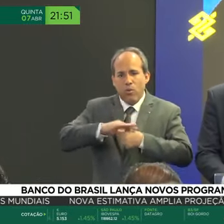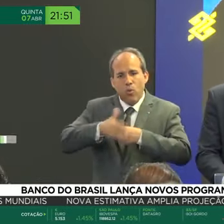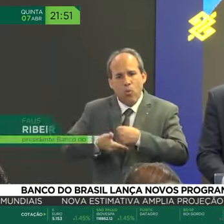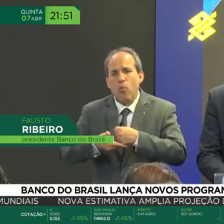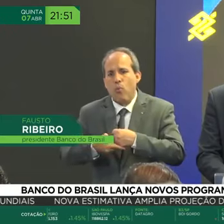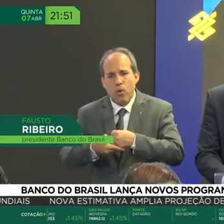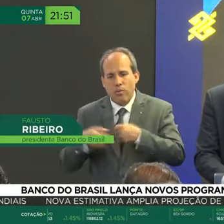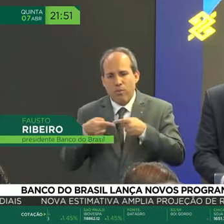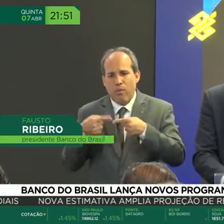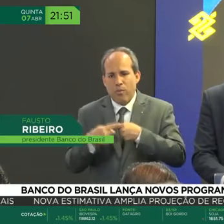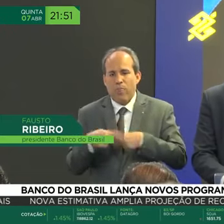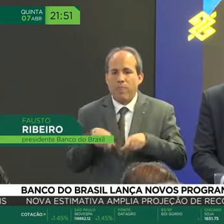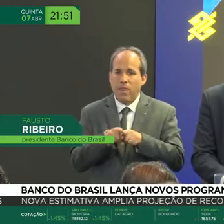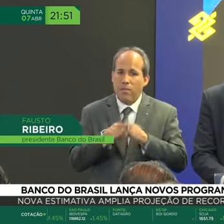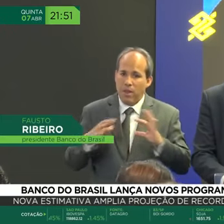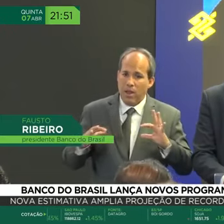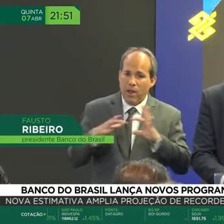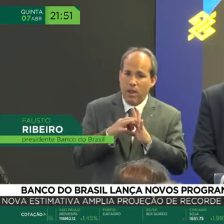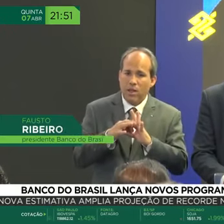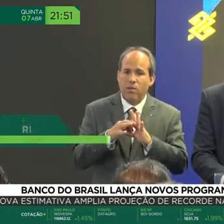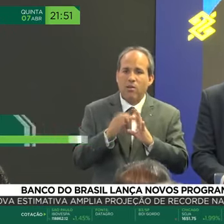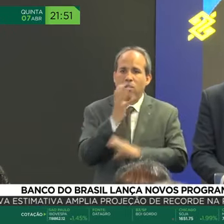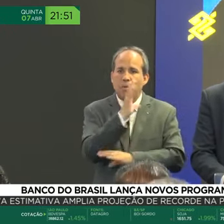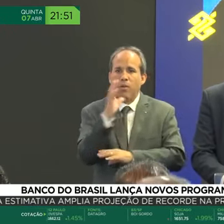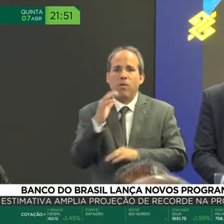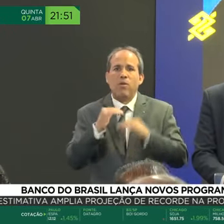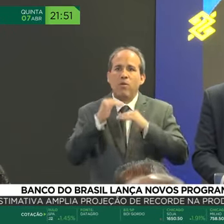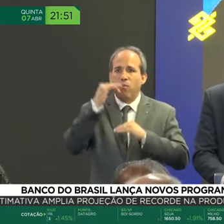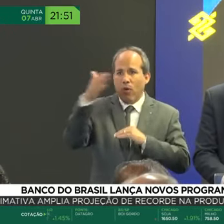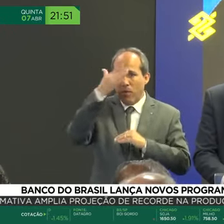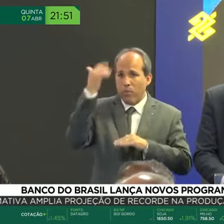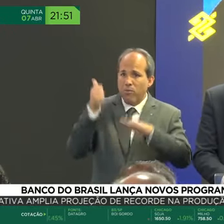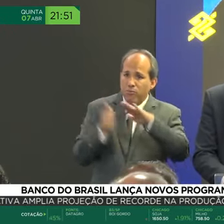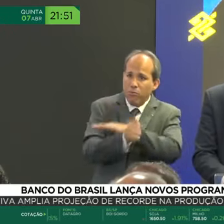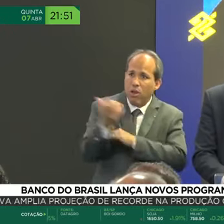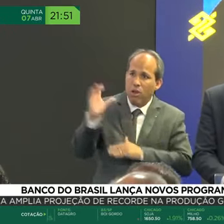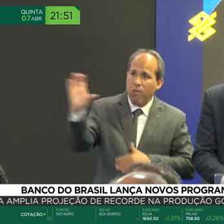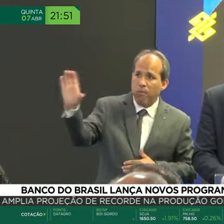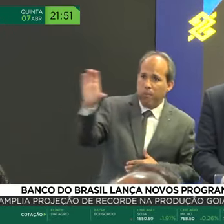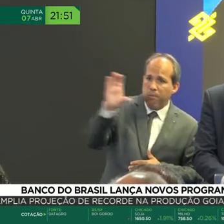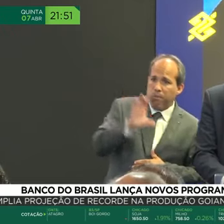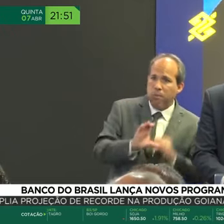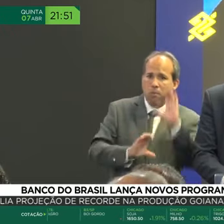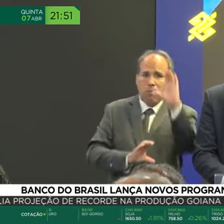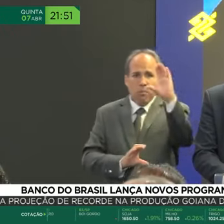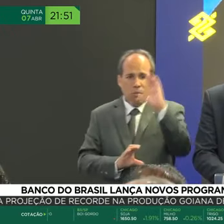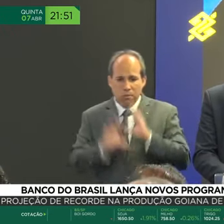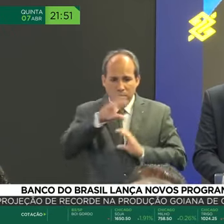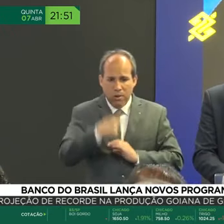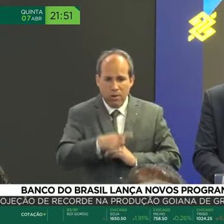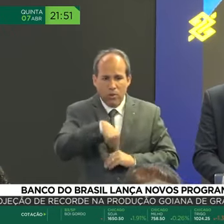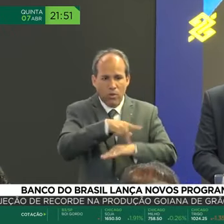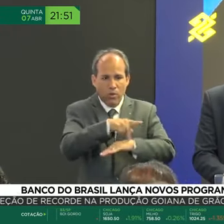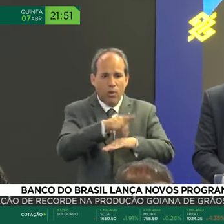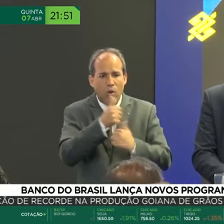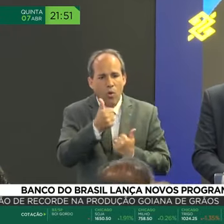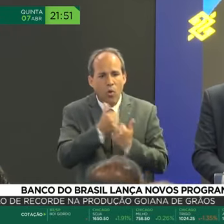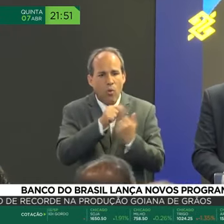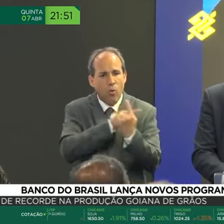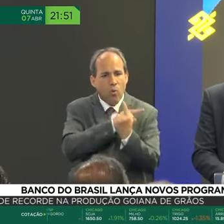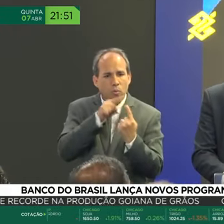ambiental cria a possibilidade para que os investidores externos posso apostar recurso em nosso país com o objetivo de